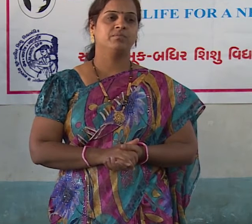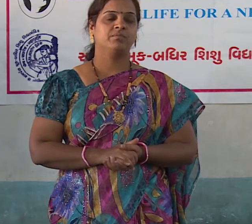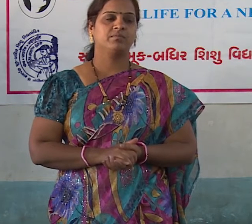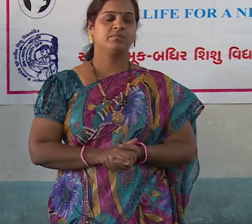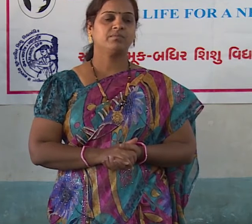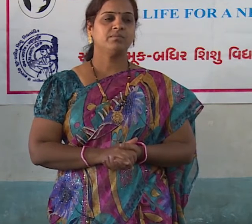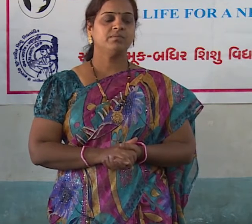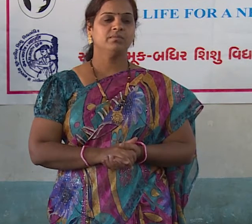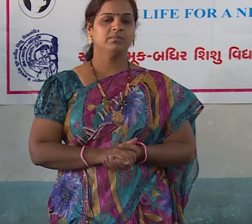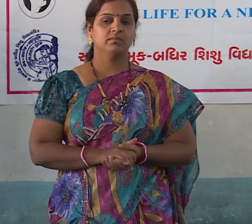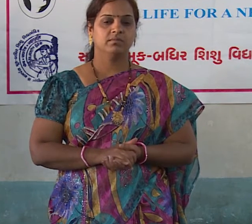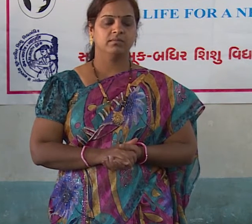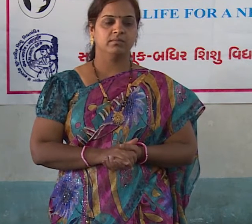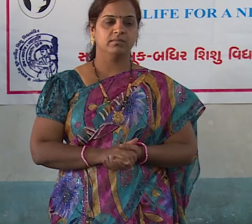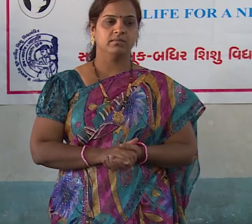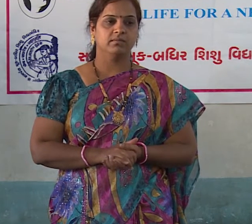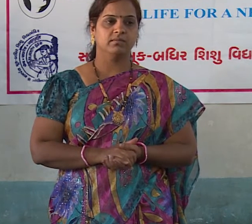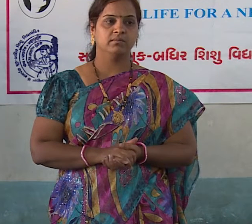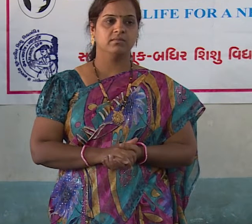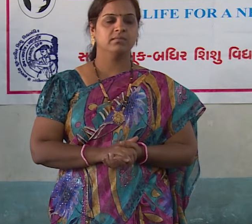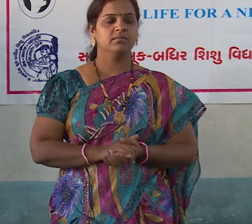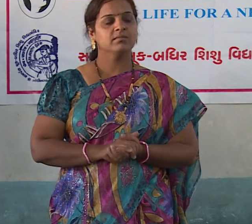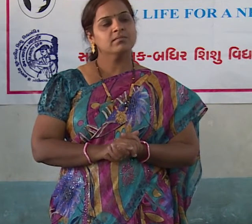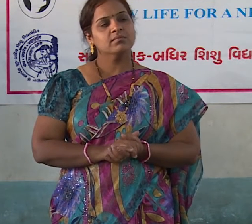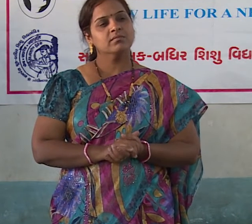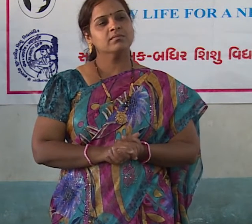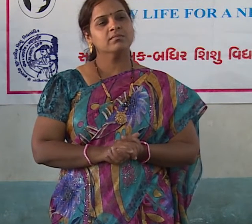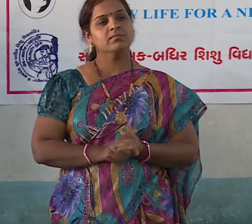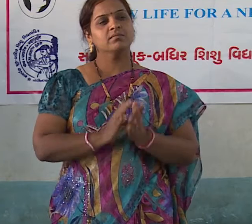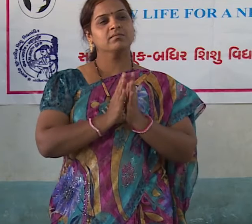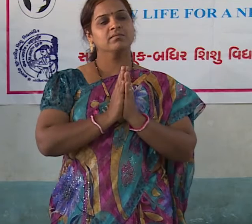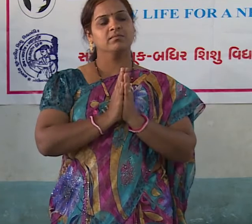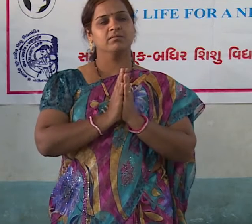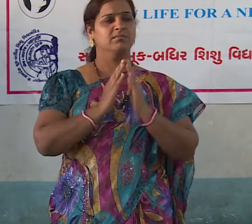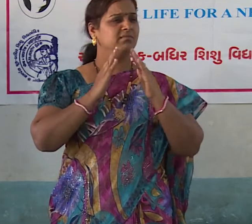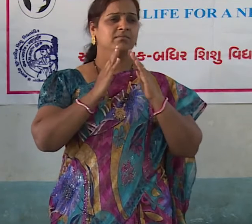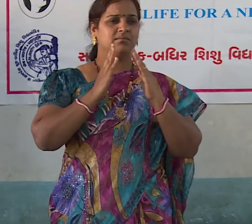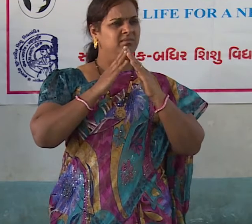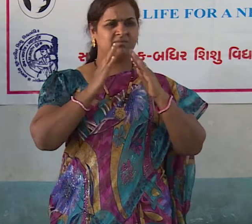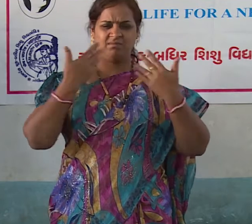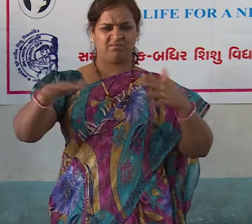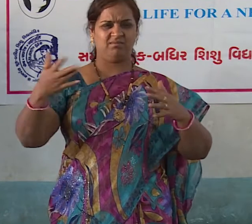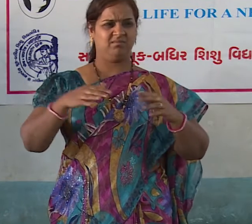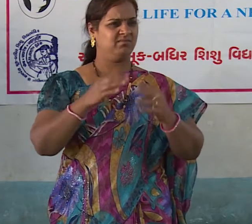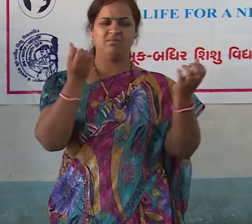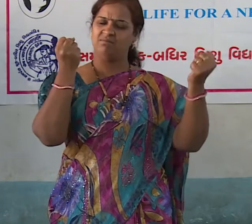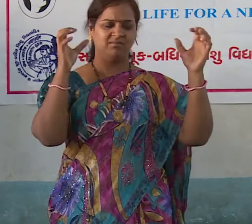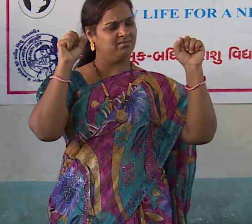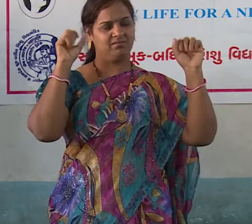अब वो तो उसने ले ली, कहा ये तो मैंने ले ली और घर बार से दूर आ गया हूं, घर बार भी छोड़ के दूर आ गया